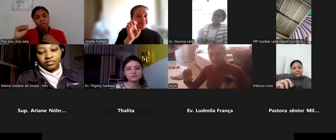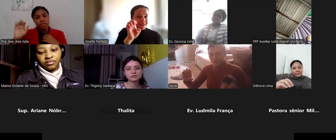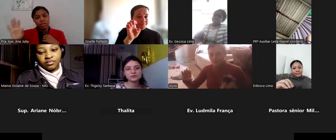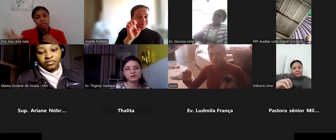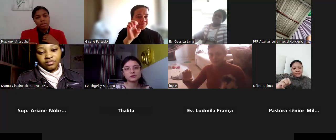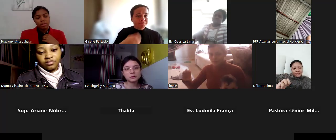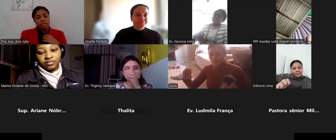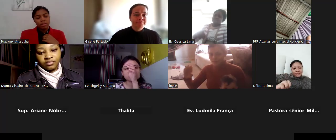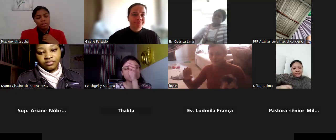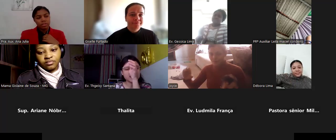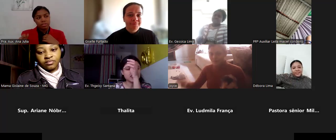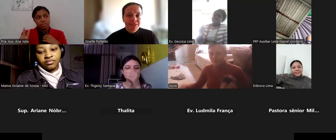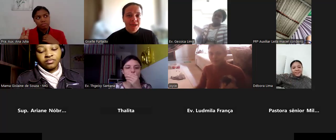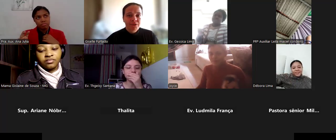você, certo?